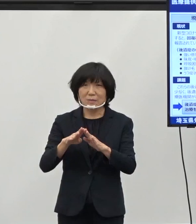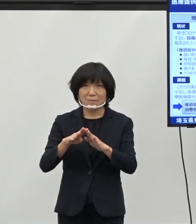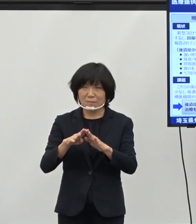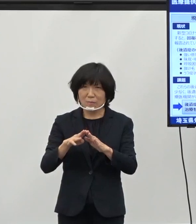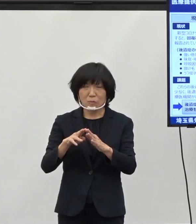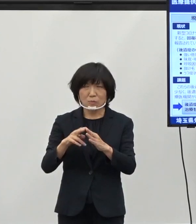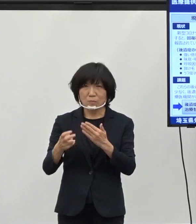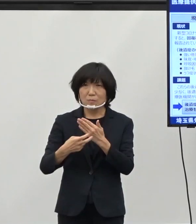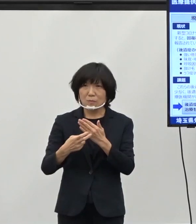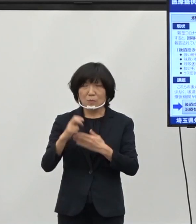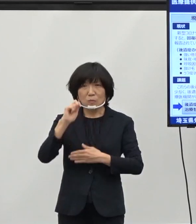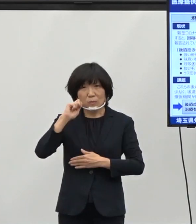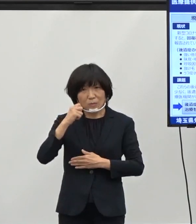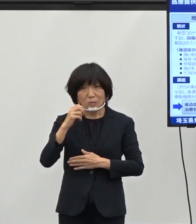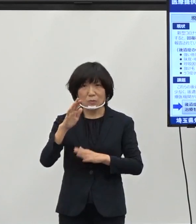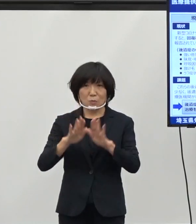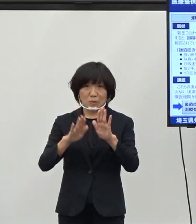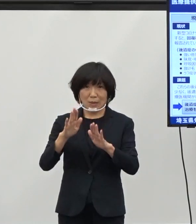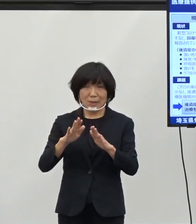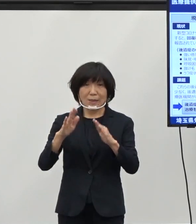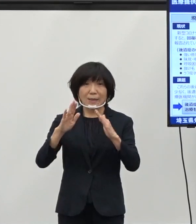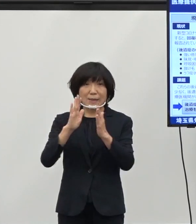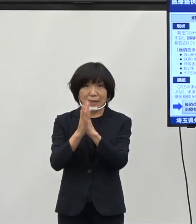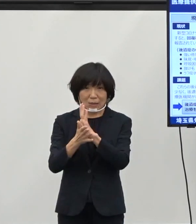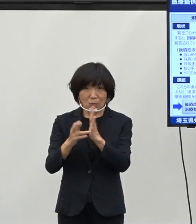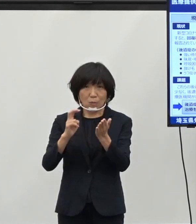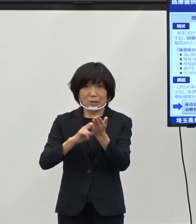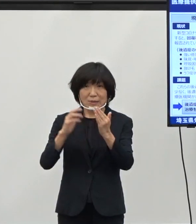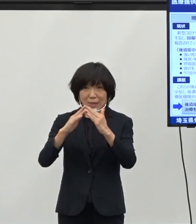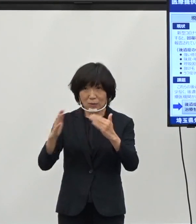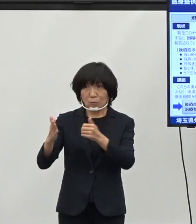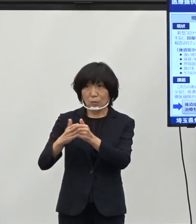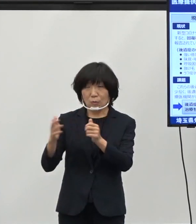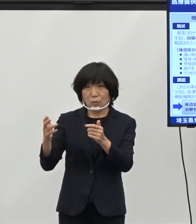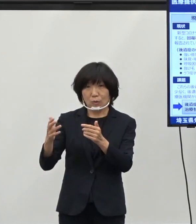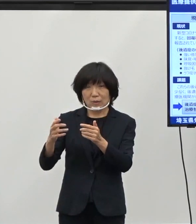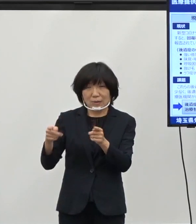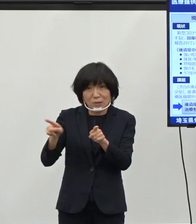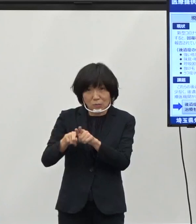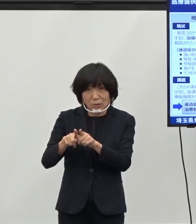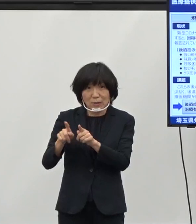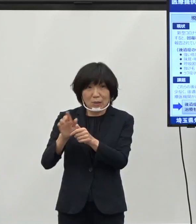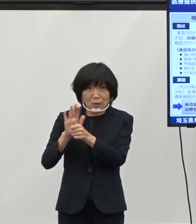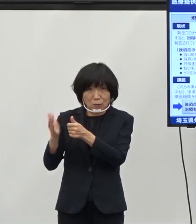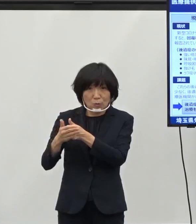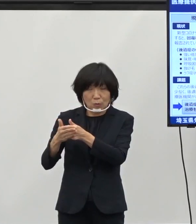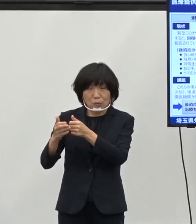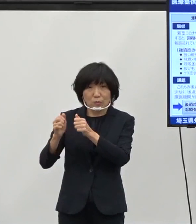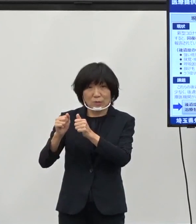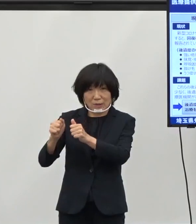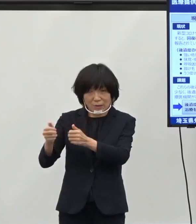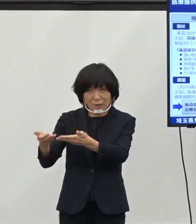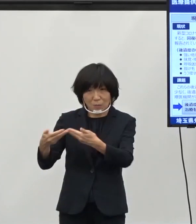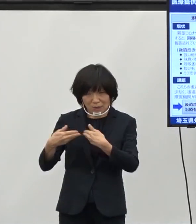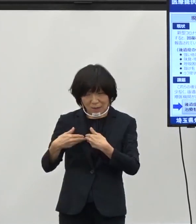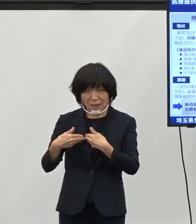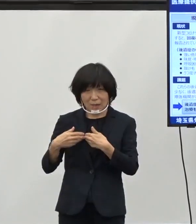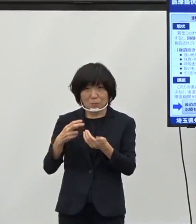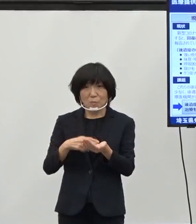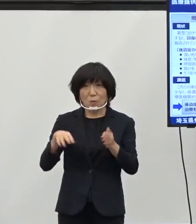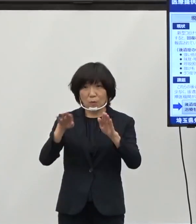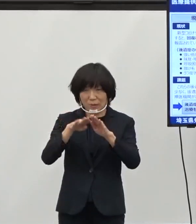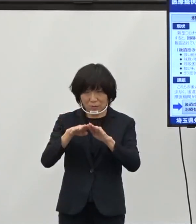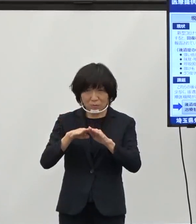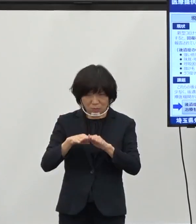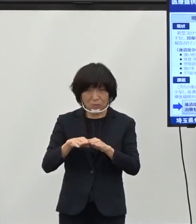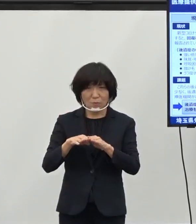どありません。そこで県医師会と協力をし、後遺症の診療に対応できる医療機関の拡充を図ってまい